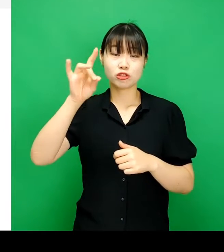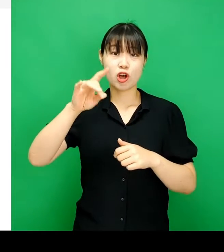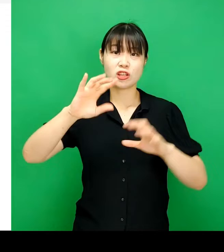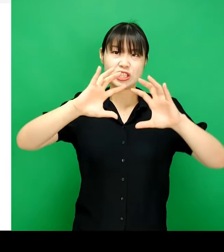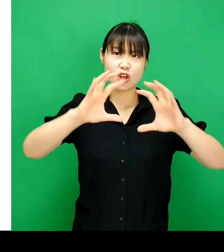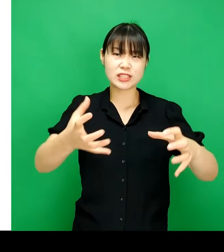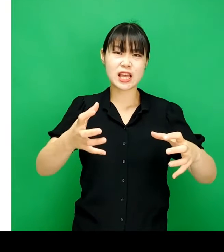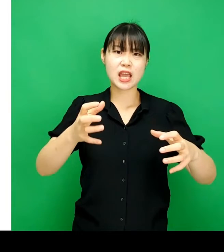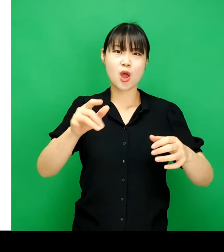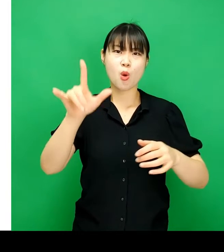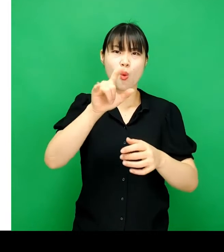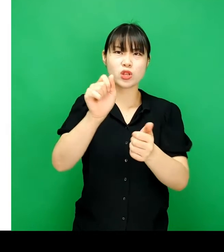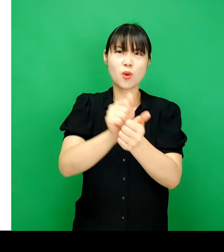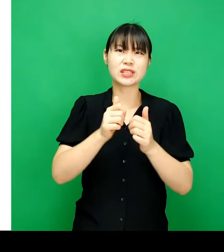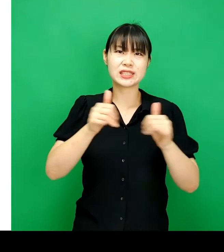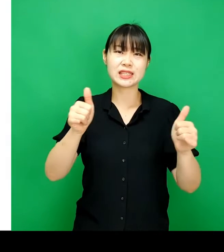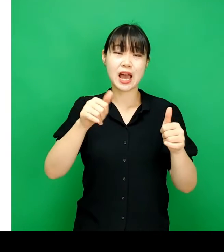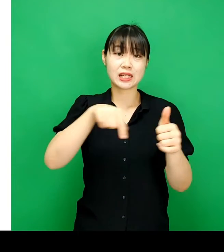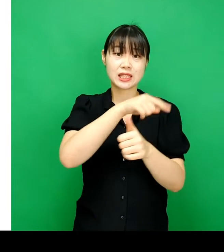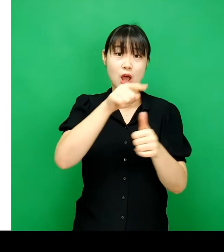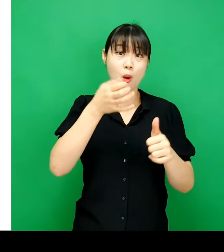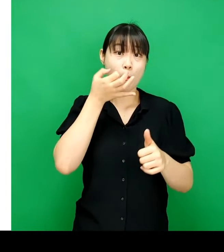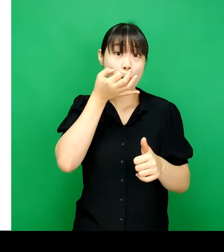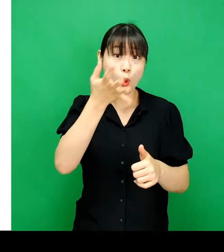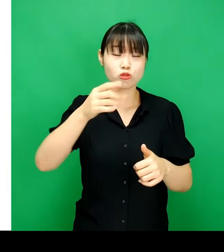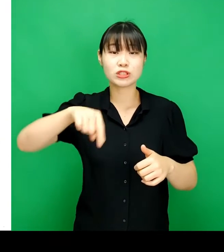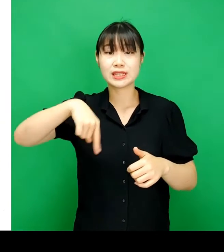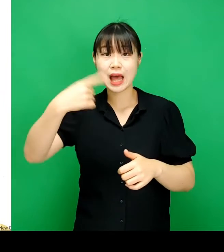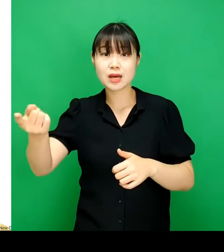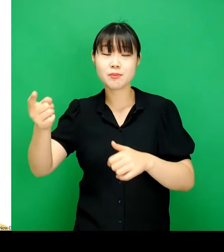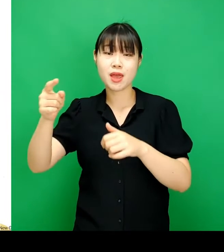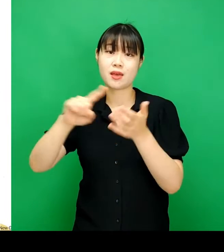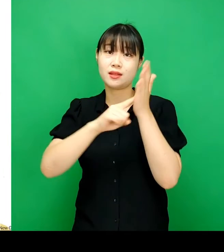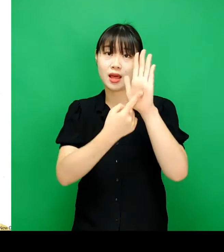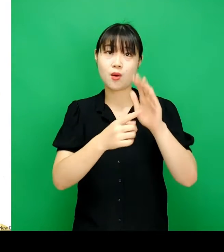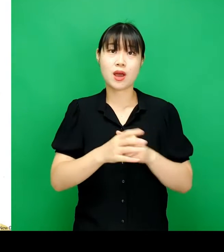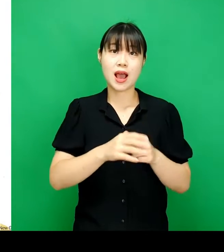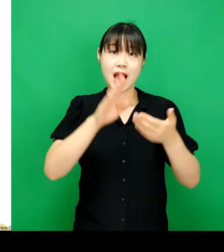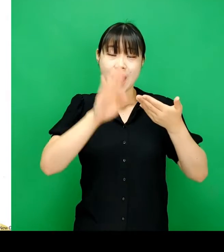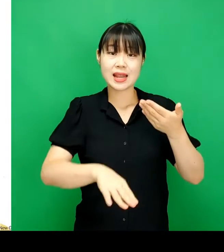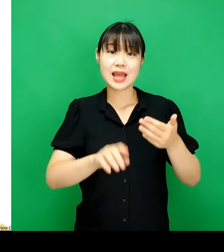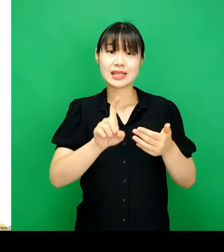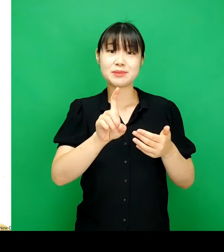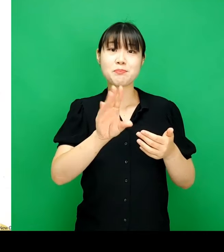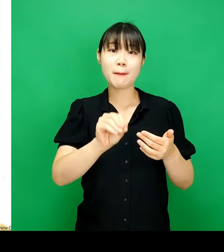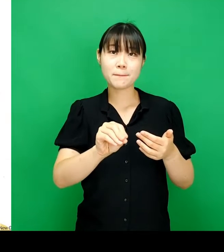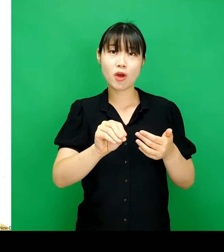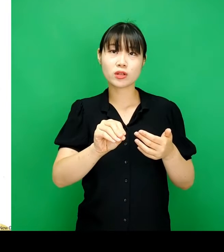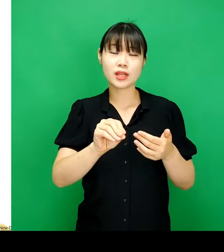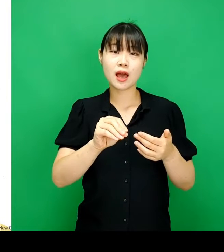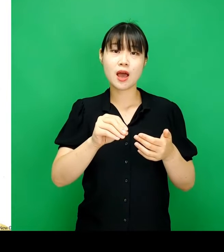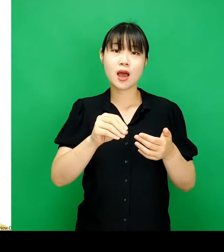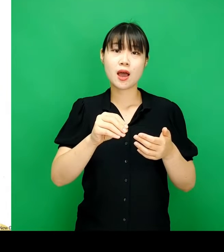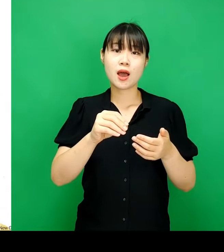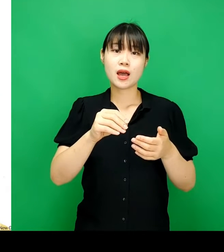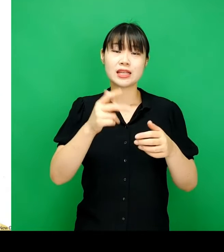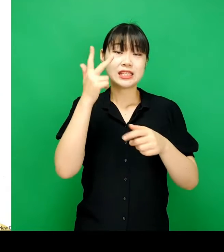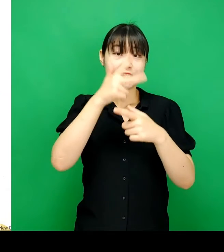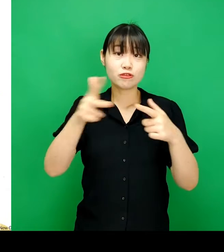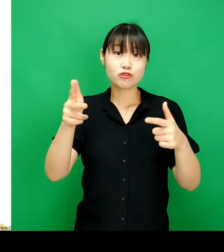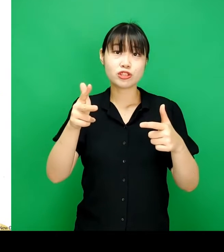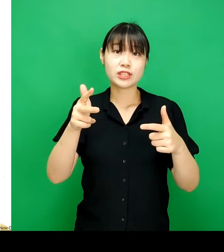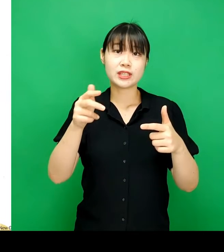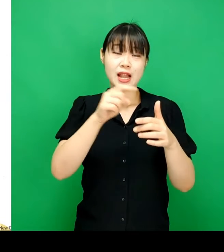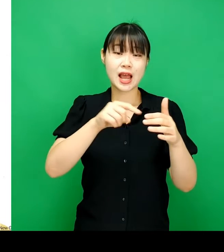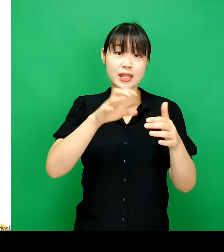뉴욕타임즈는 우선 전 세계적인 확진자 추세를 보여주고 나서 지도가 나옵니다. 아래는 10만 명당 확진자 수를